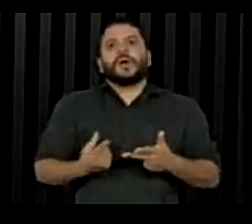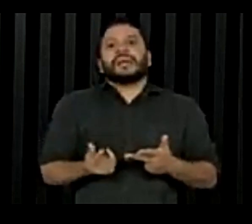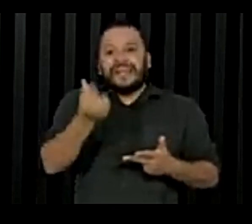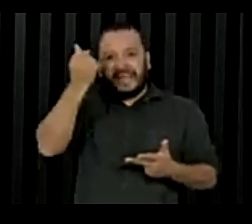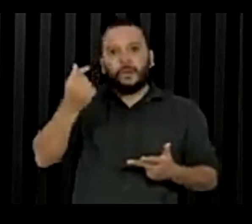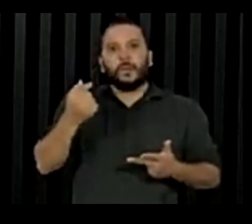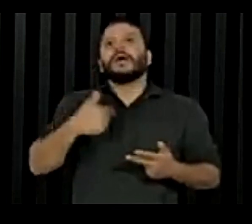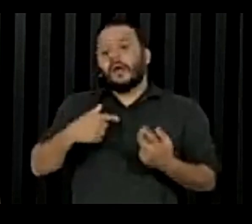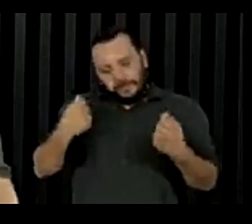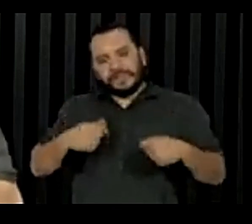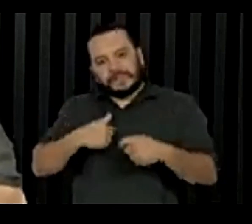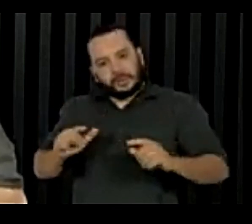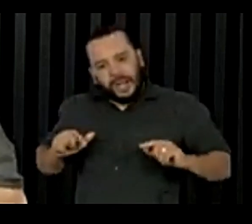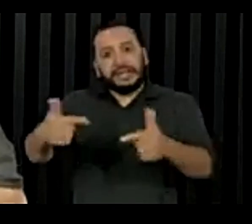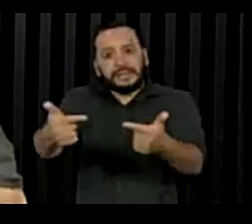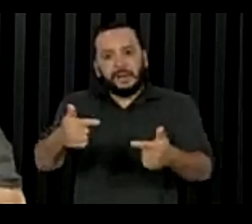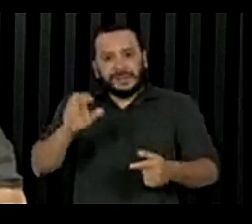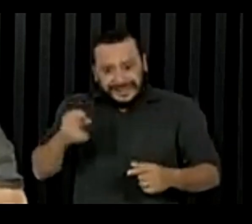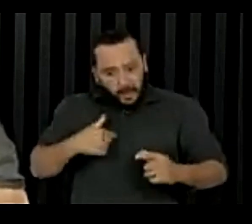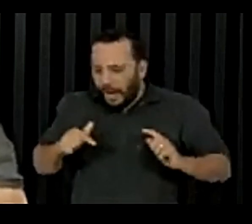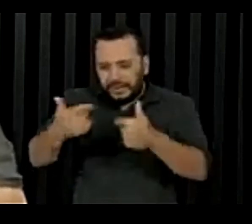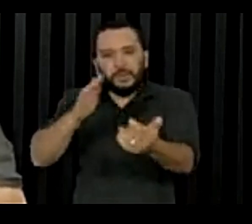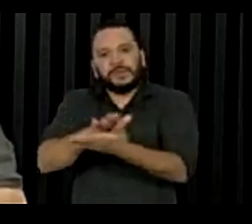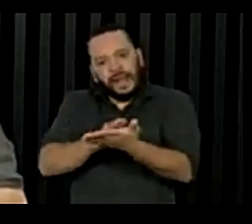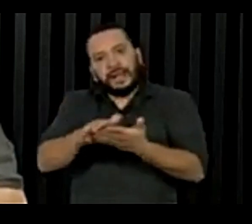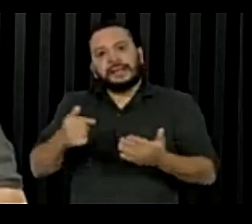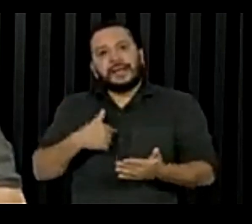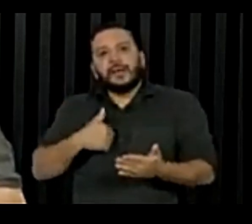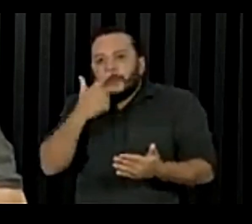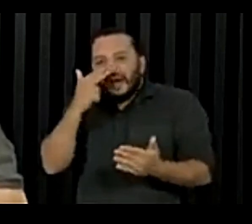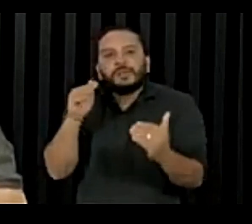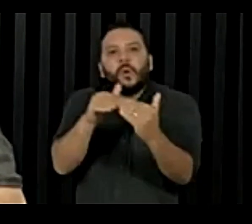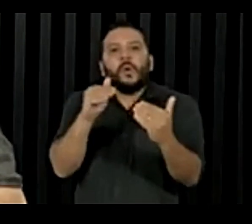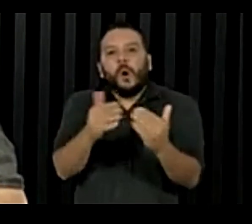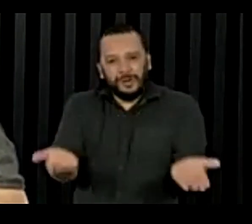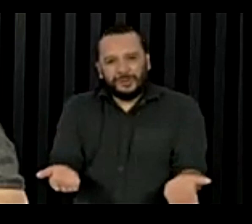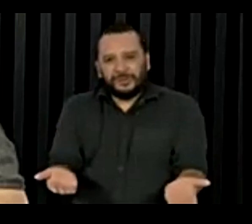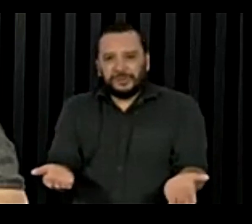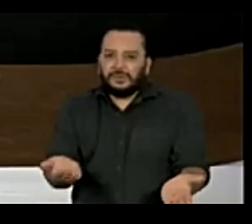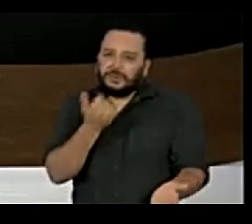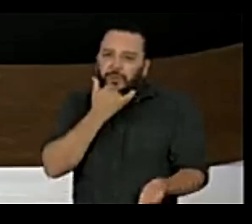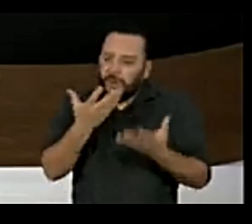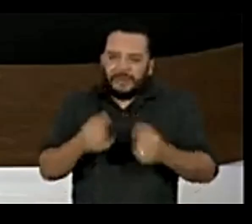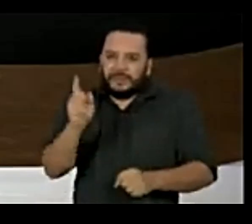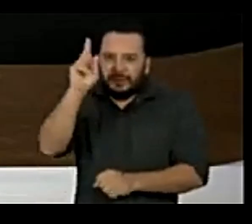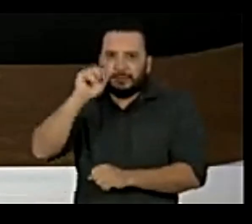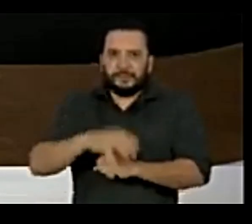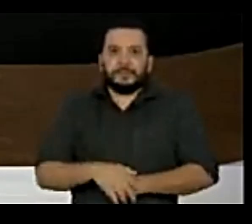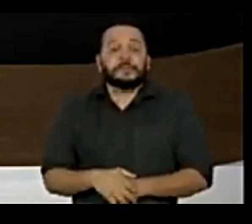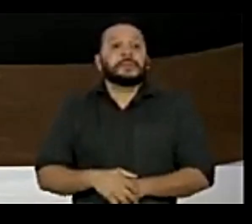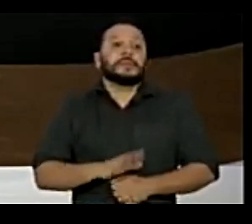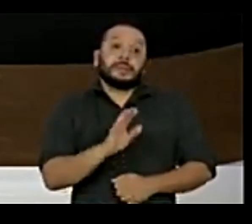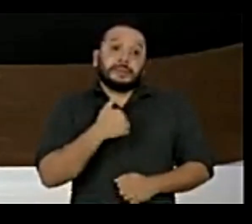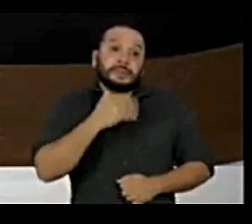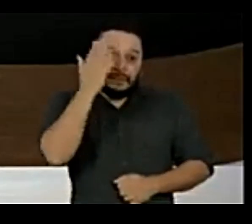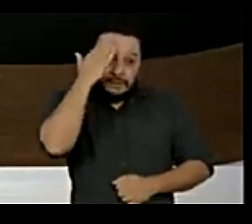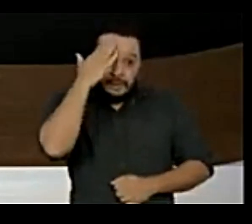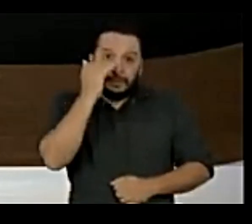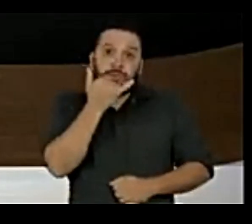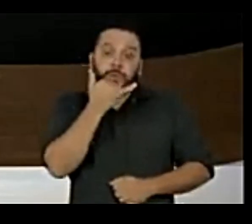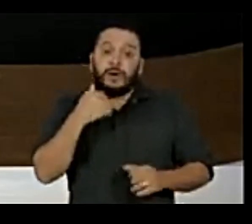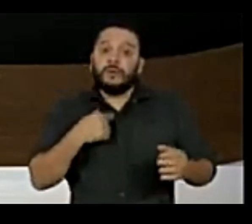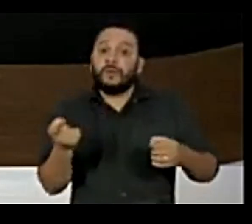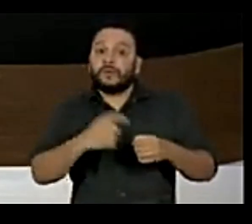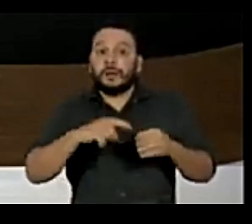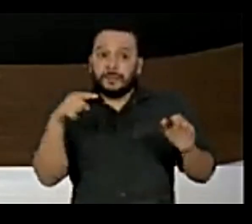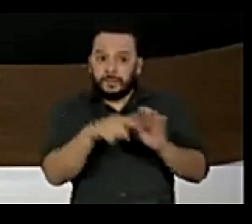significa que eu sou realmente conivente com a censura. E eu não vou permitir que isso aconteça porque eu não consigo dormir. E eu não sou conivente com a censura, então eu vou voltar com a pergunta